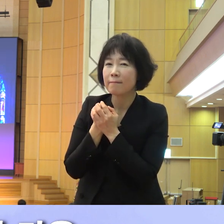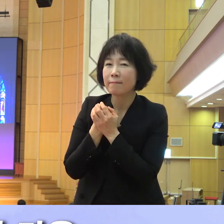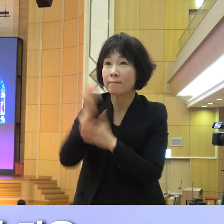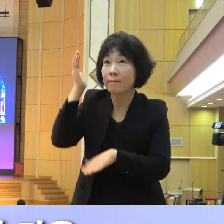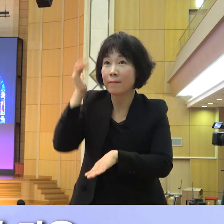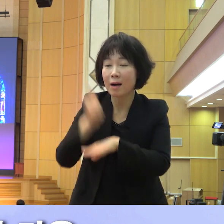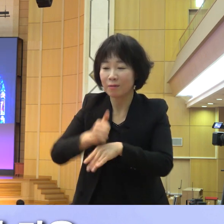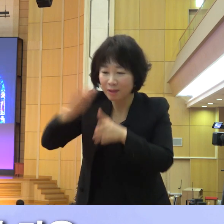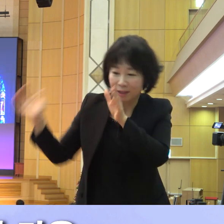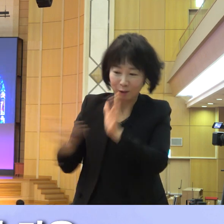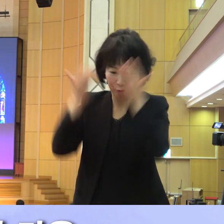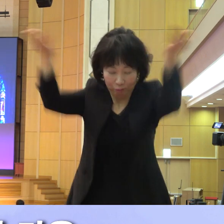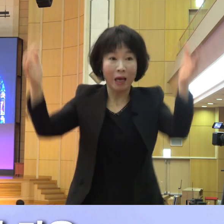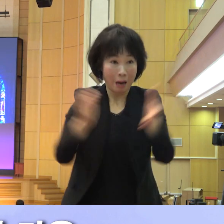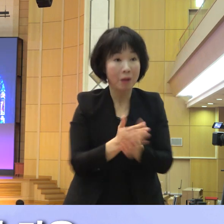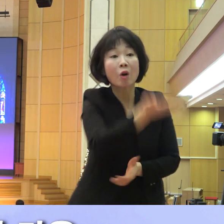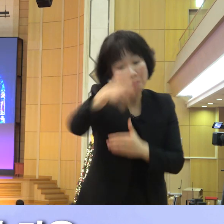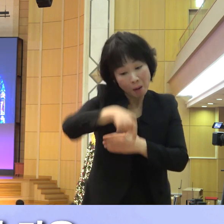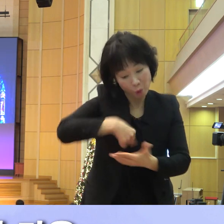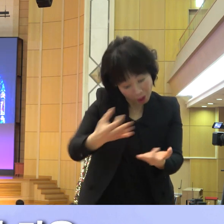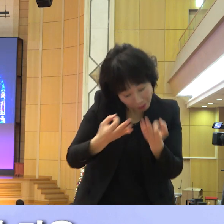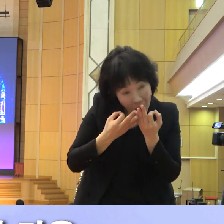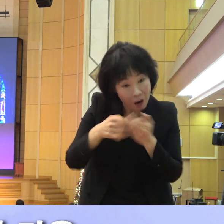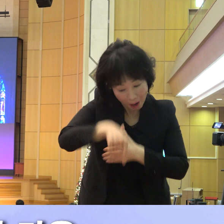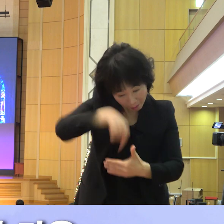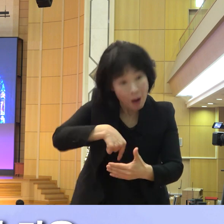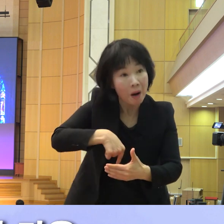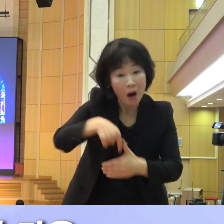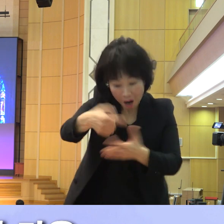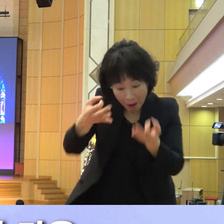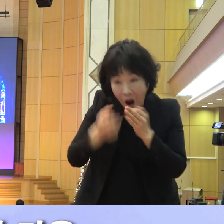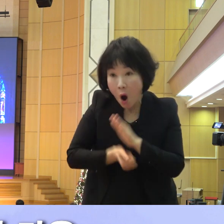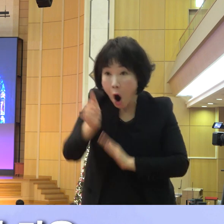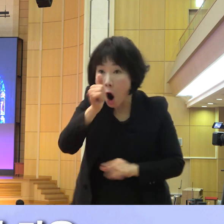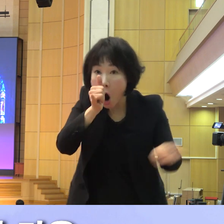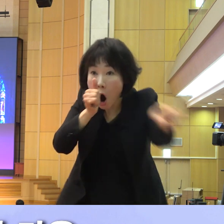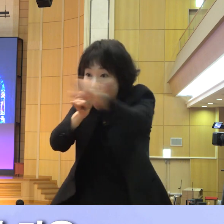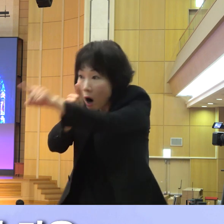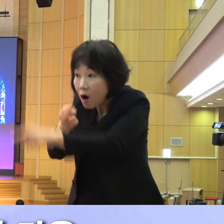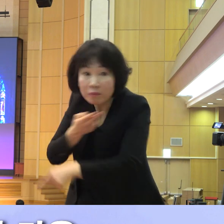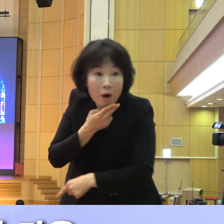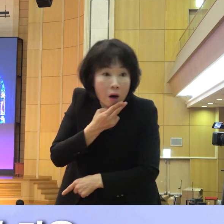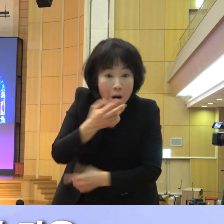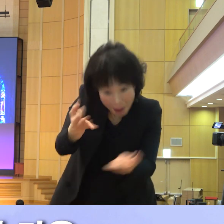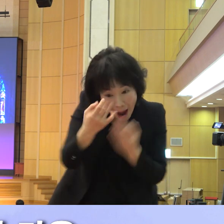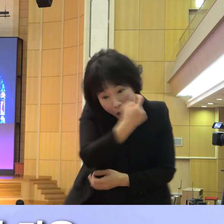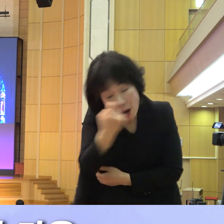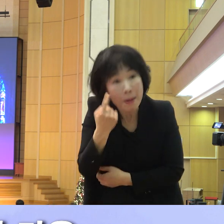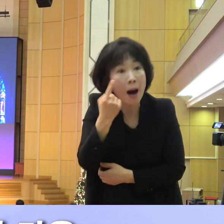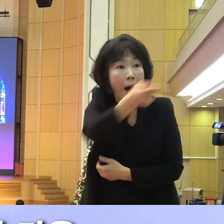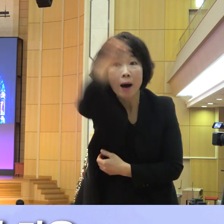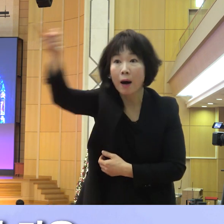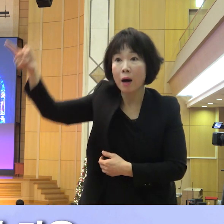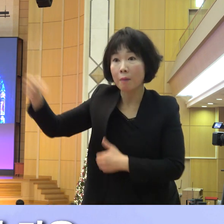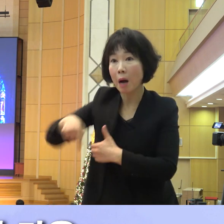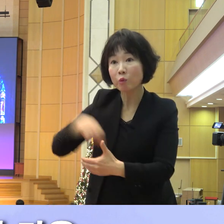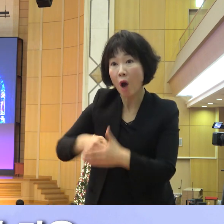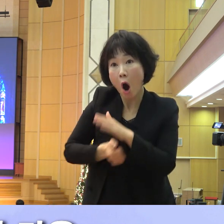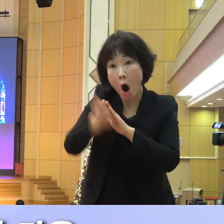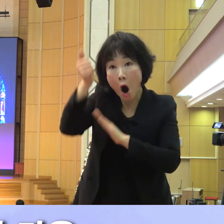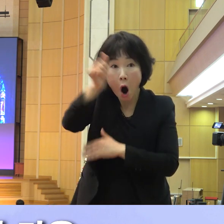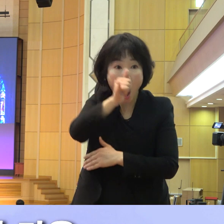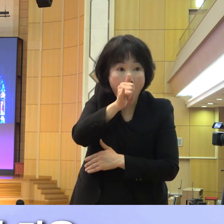하시는 것입니다. 여러분 마음속에 캄캄한 밤에 등불이 길을 인도하는 것처럼 여러분